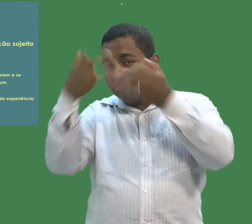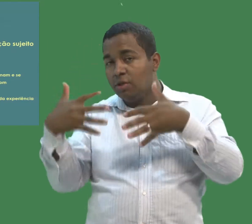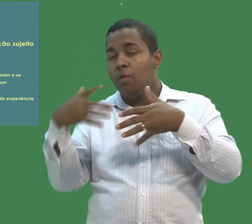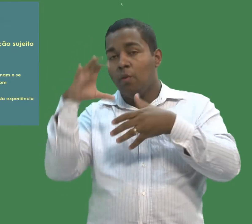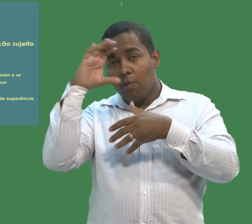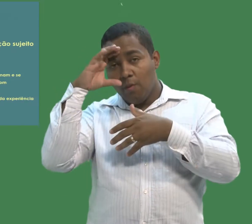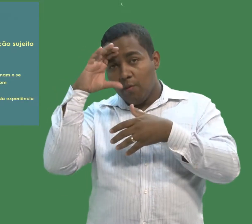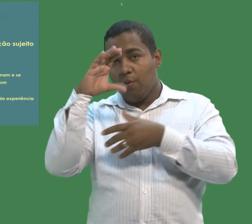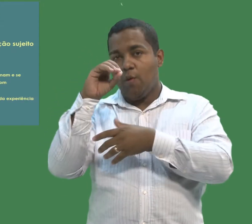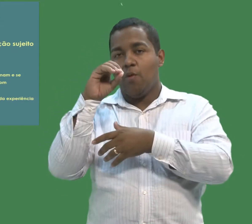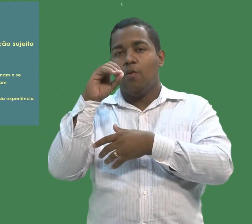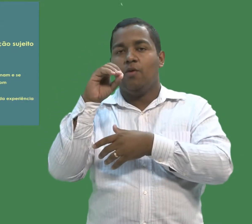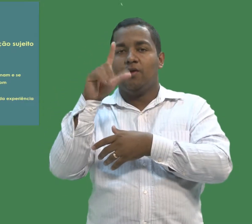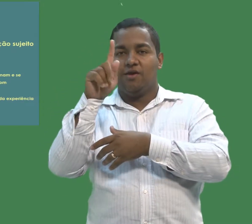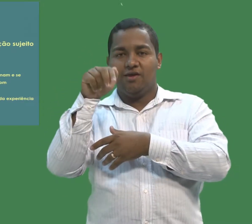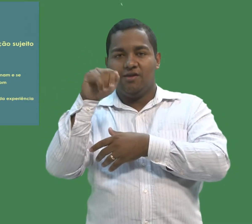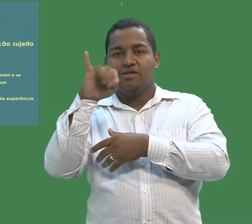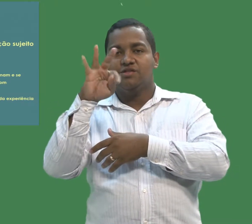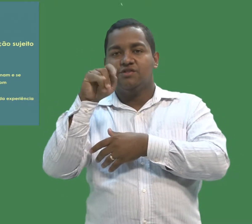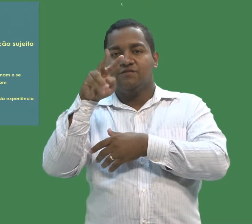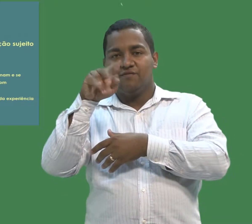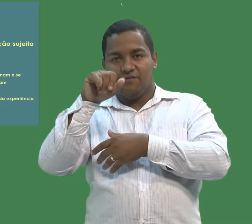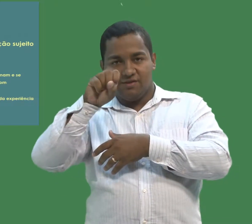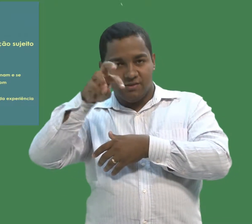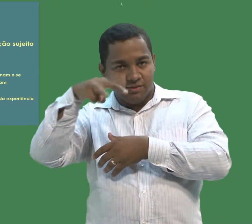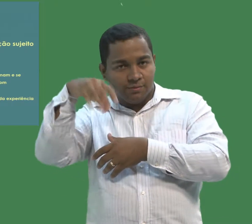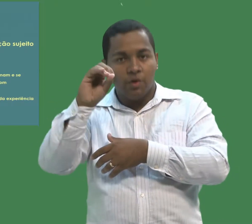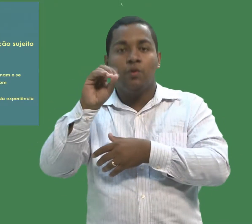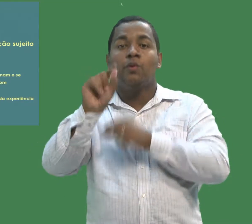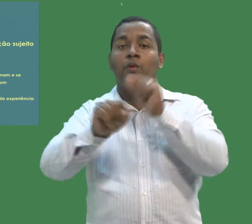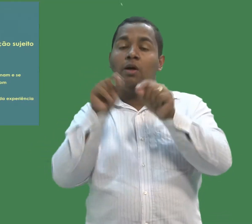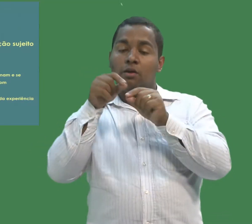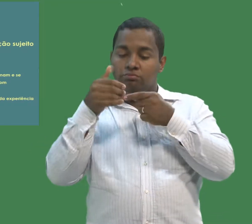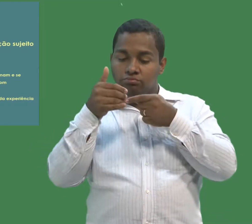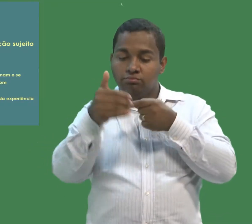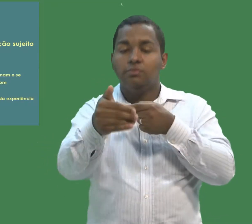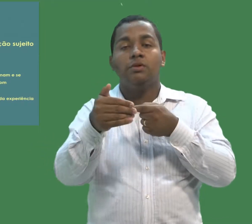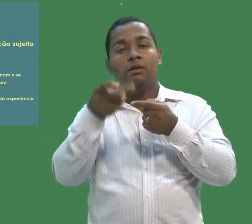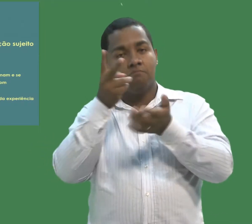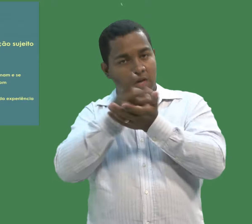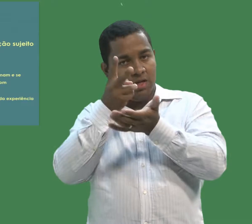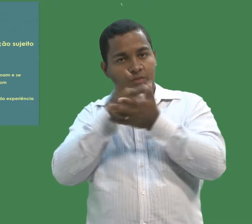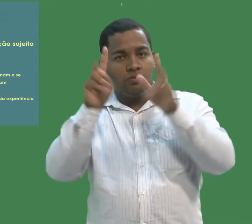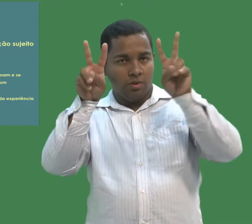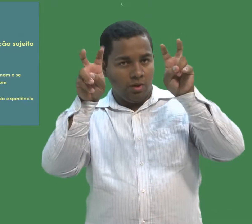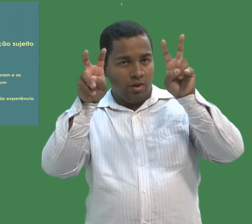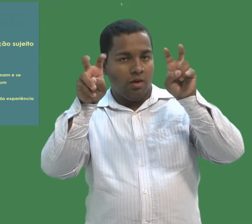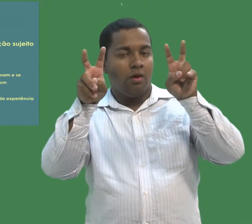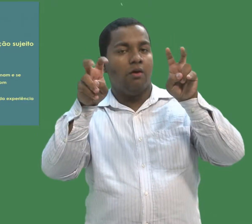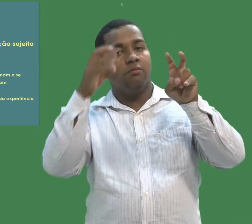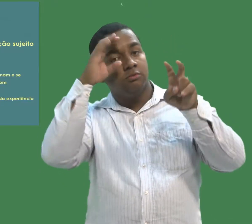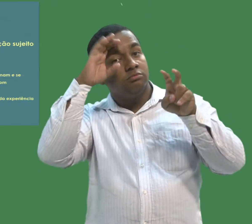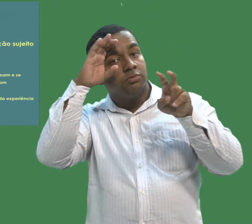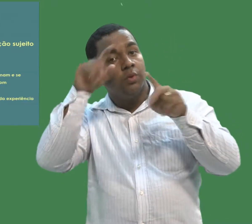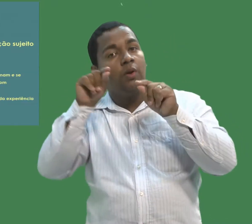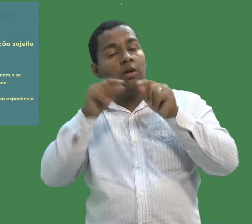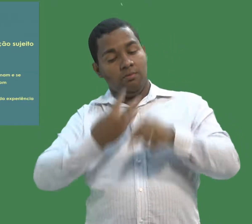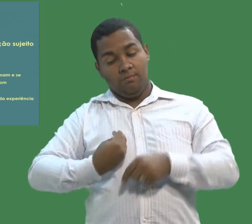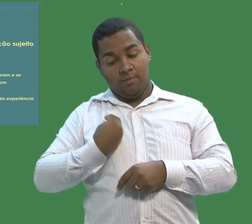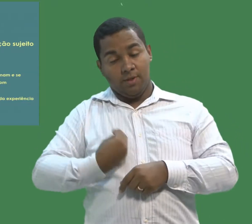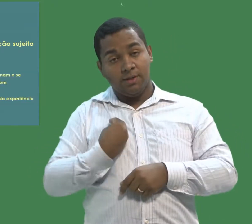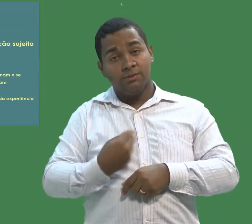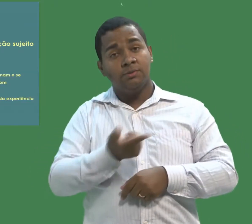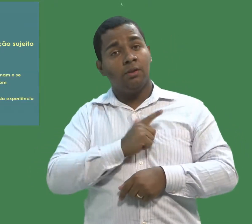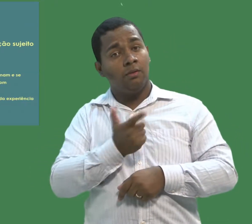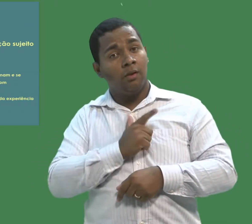cognitivismo. A seguir, né, ainda temos, falando sobre o cognitivismo, encontramos a relação presente nesta